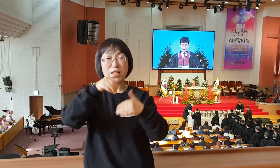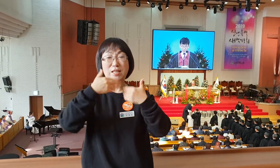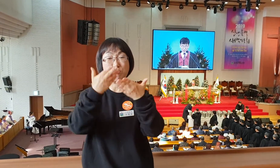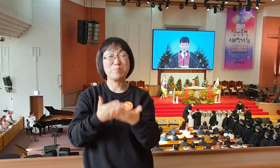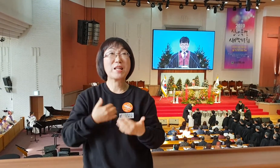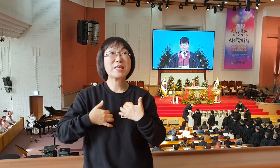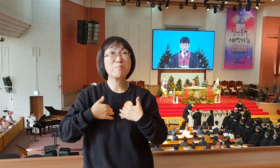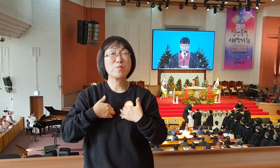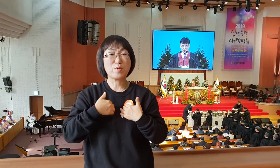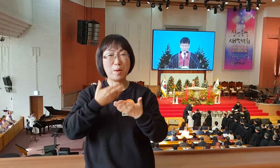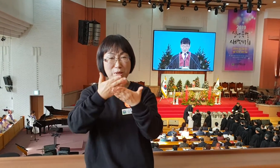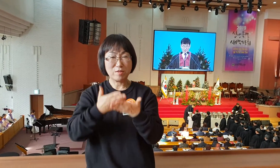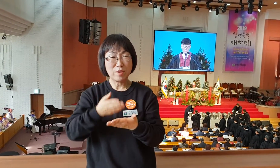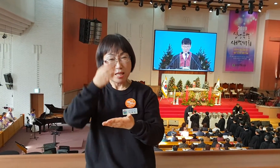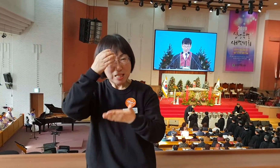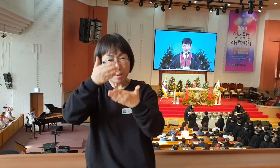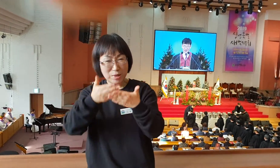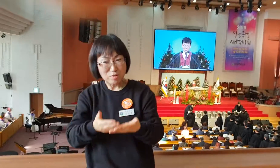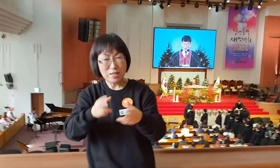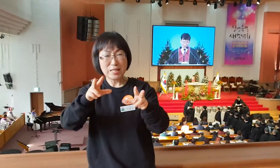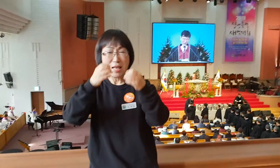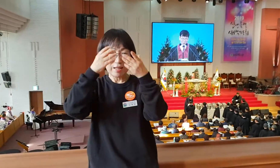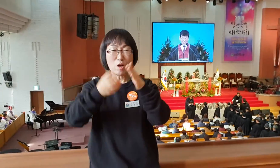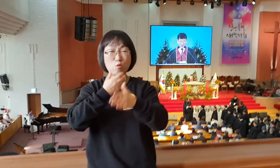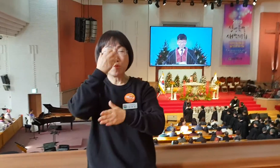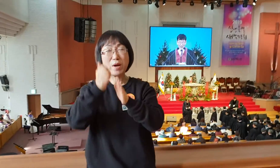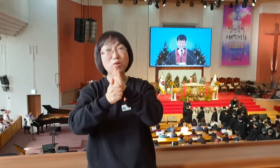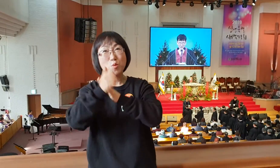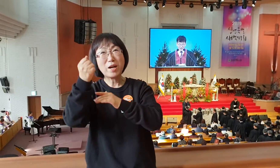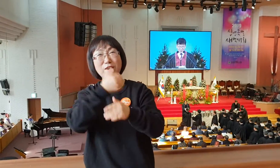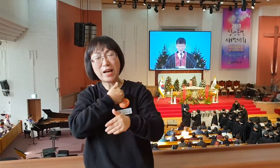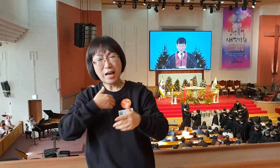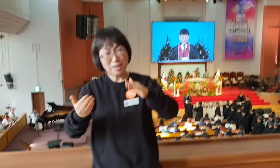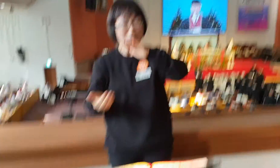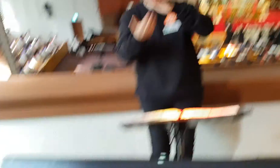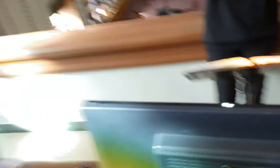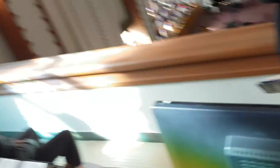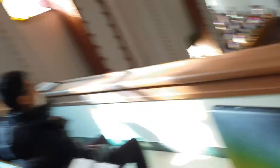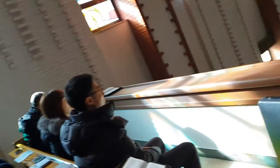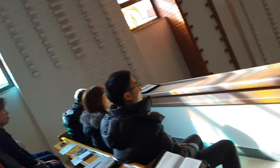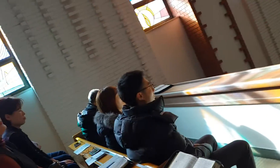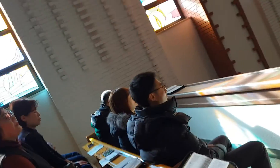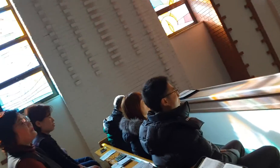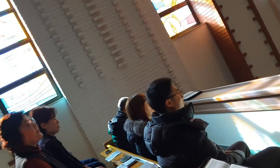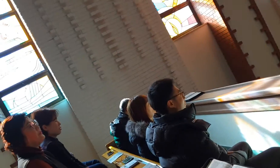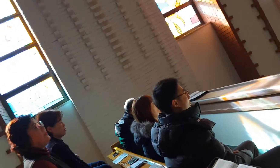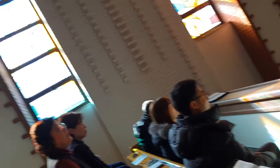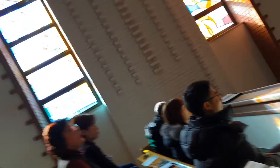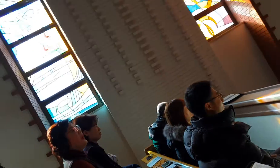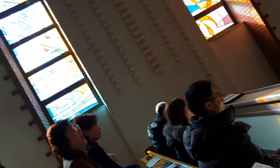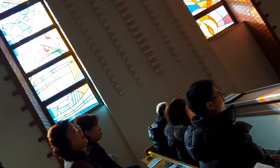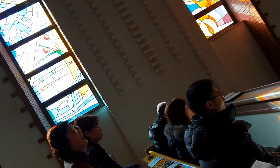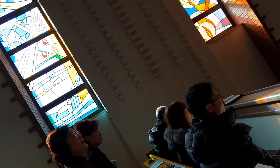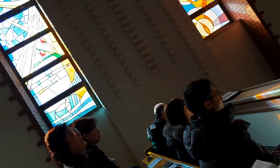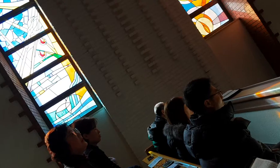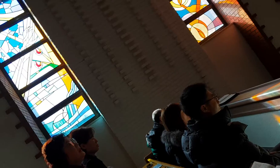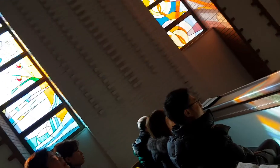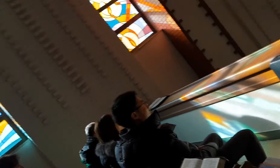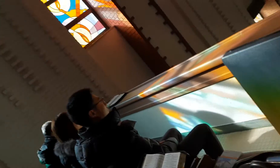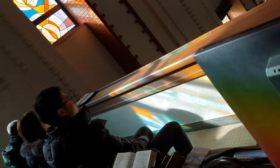기쁨으로 받으시고 기대로 받으시고 이제 새로운 꿈과 소망으로 가득 채워지는 복된 은혜의 시간이 될 줄 믿습니다